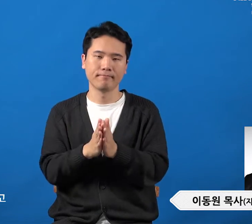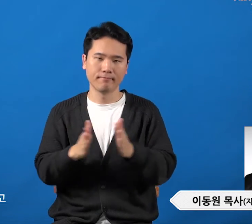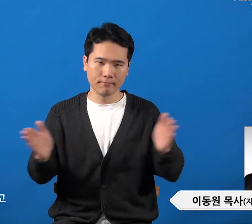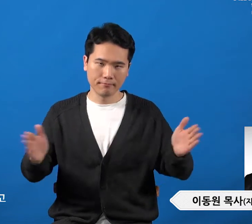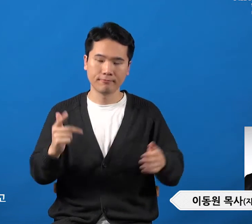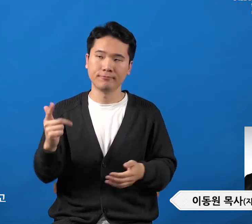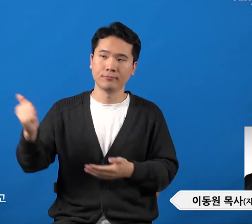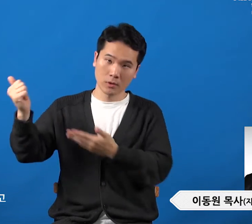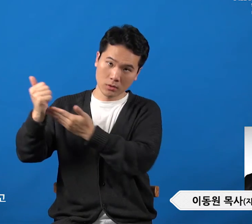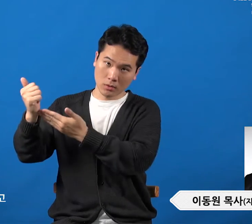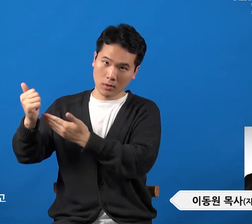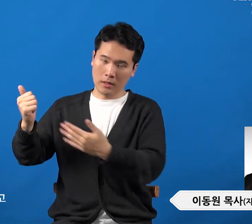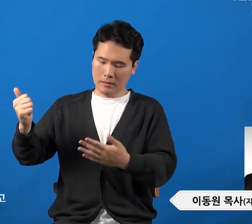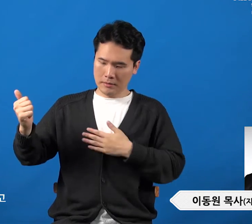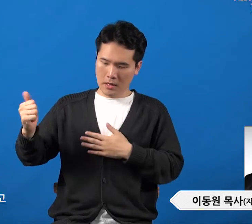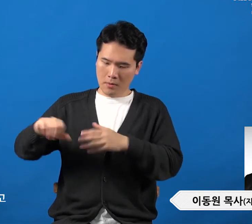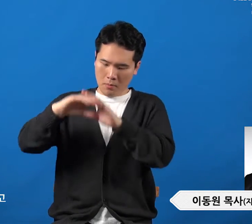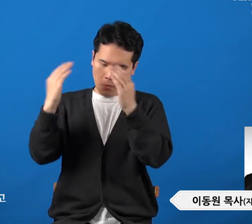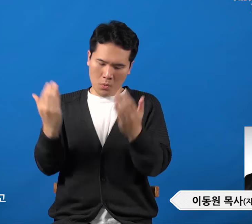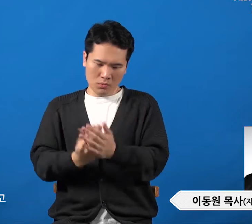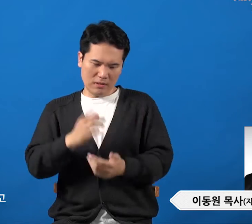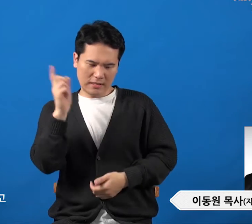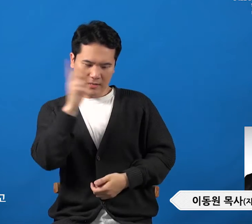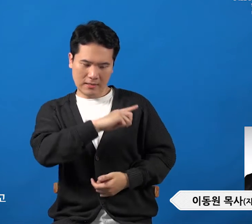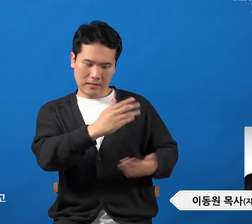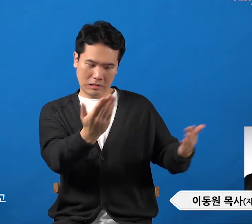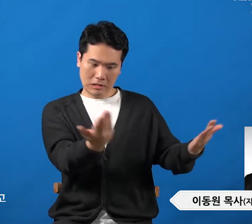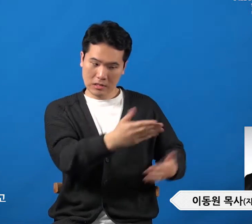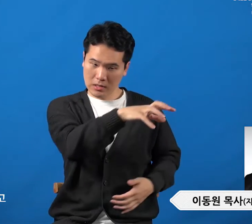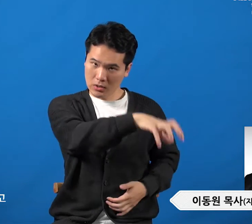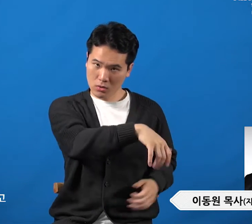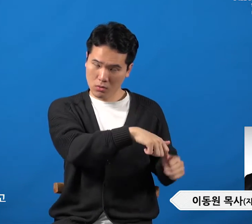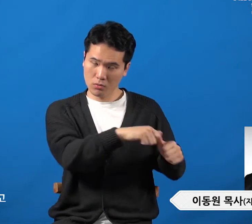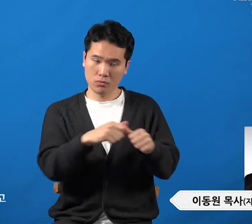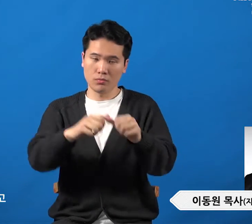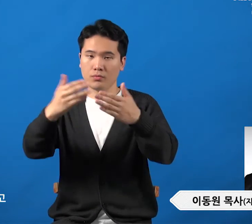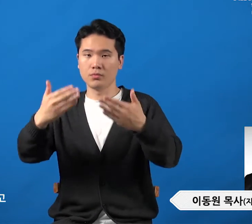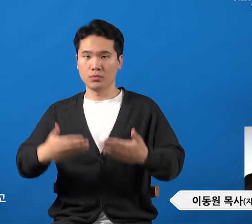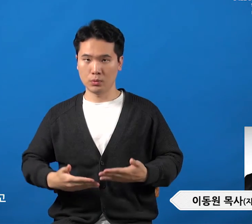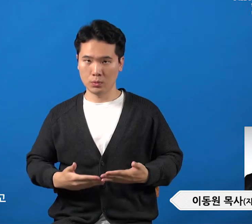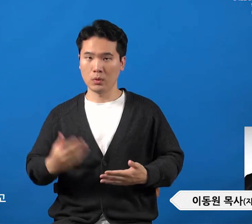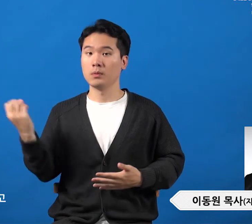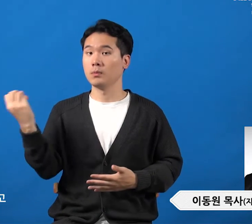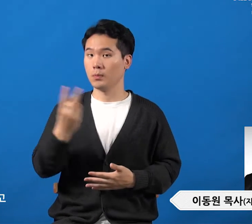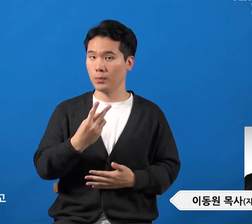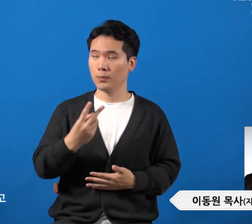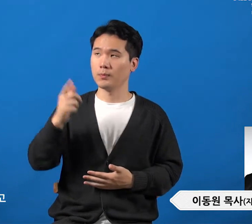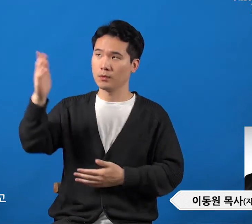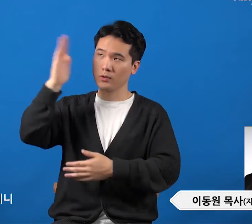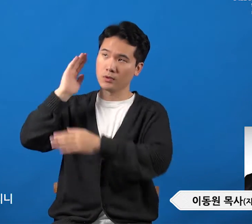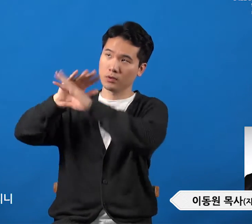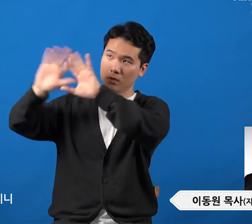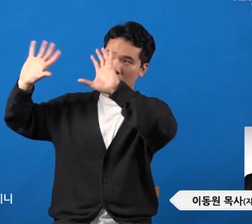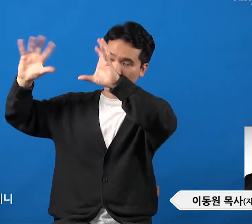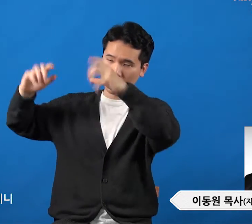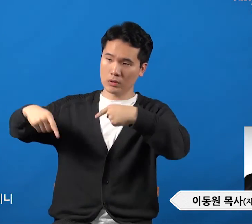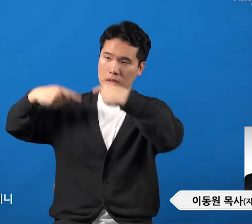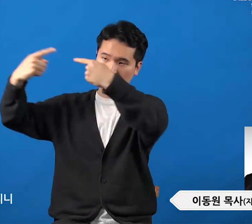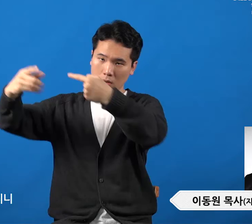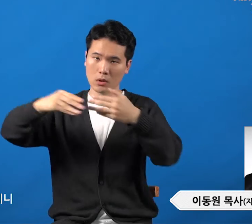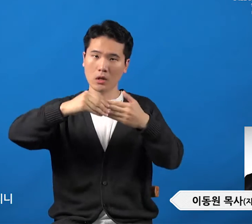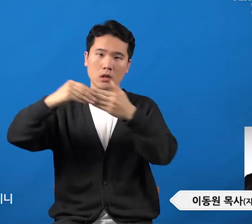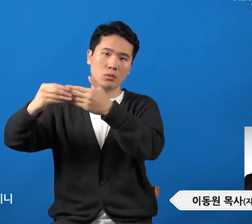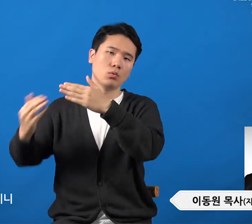시작. 주께서 나를 모든 악한 일에서 건져내시고 또 그의 천국에